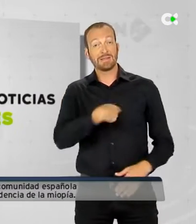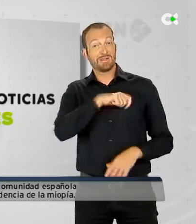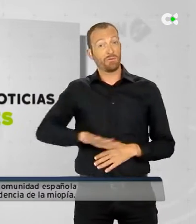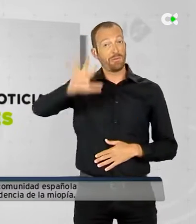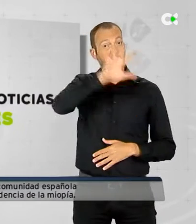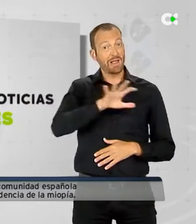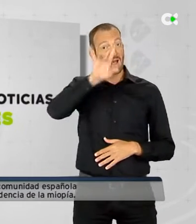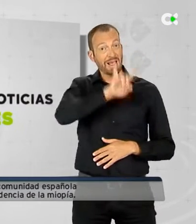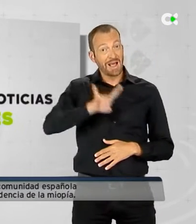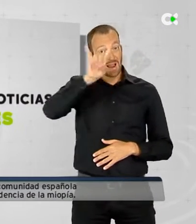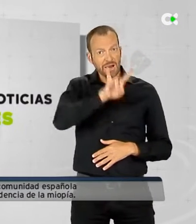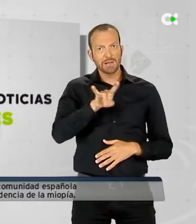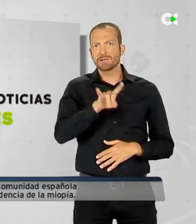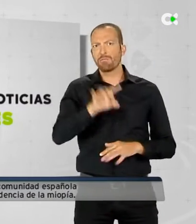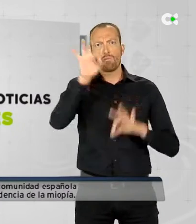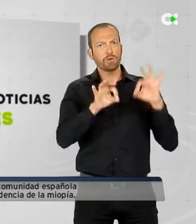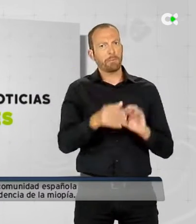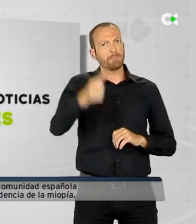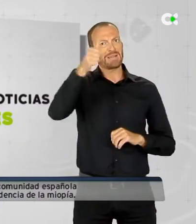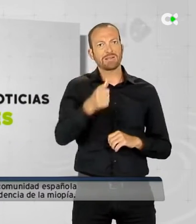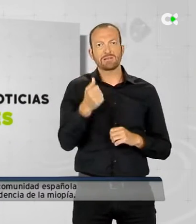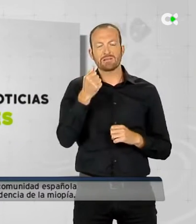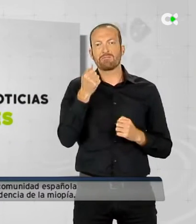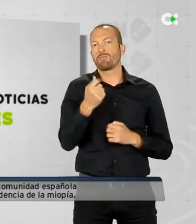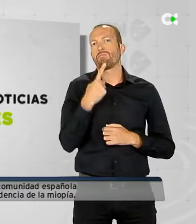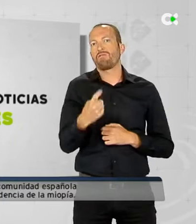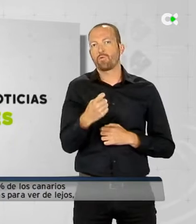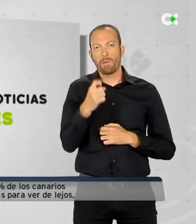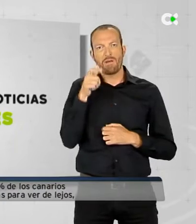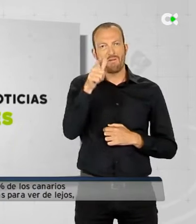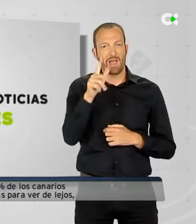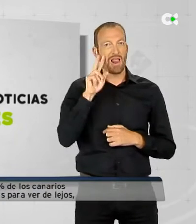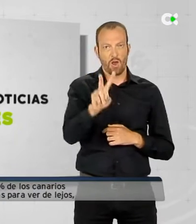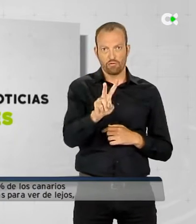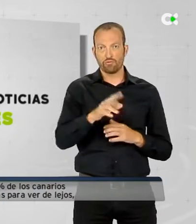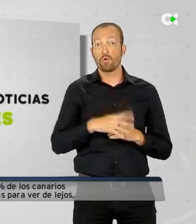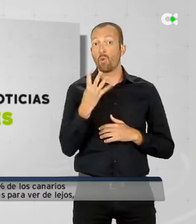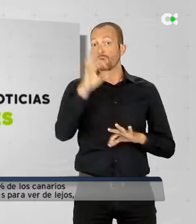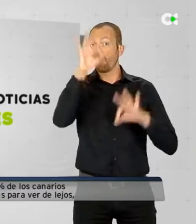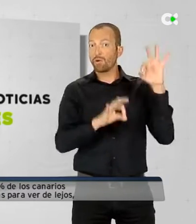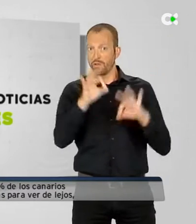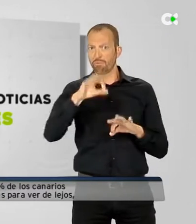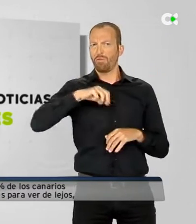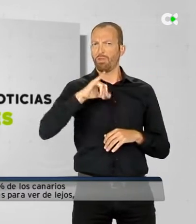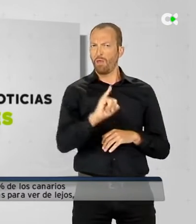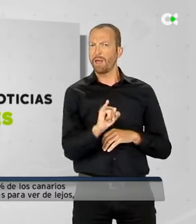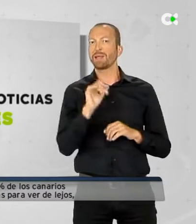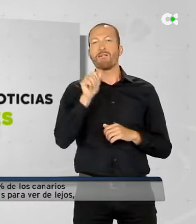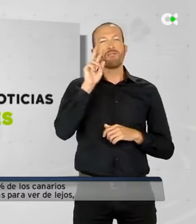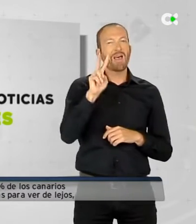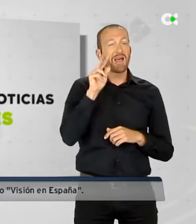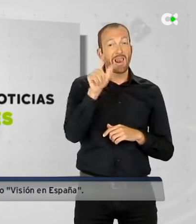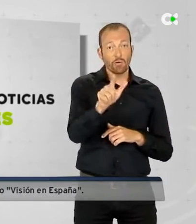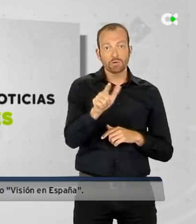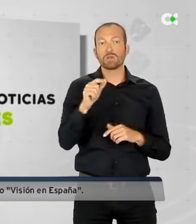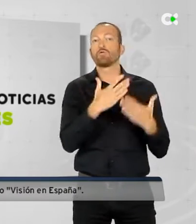Canarias es la comunidad española con mayor incidencia de la miopía. Más del 40% de los canarios tiene problemas para ver de lejos, según